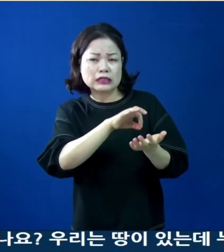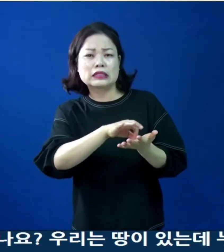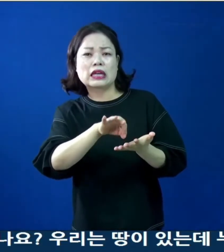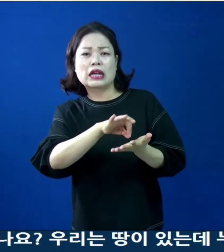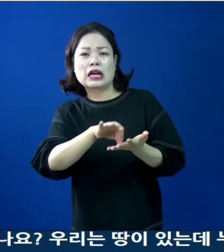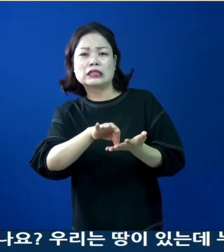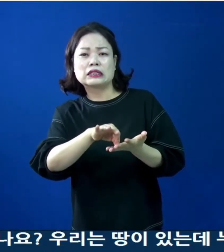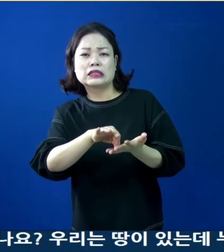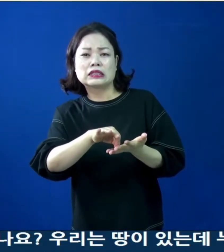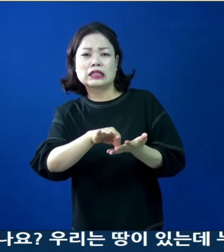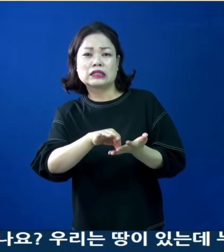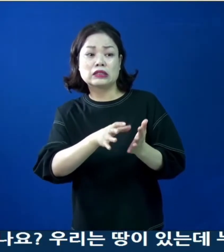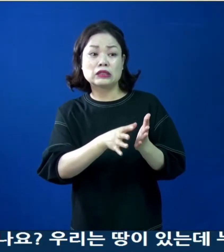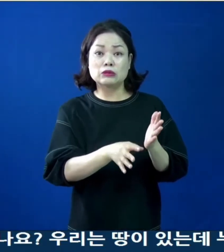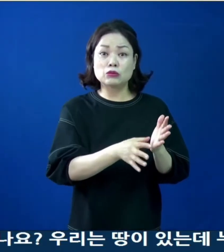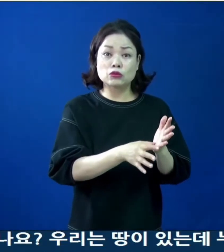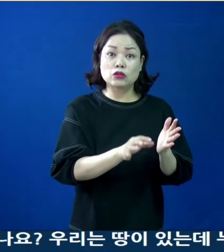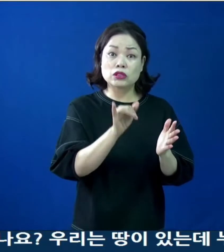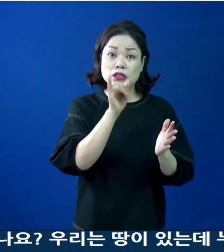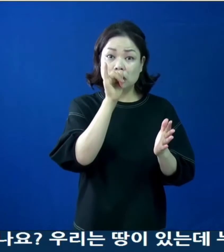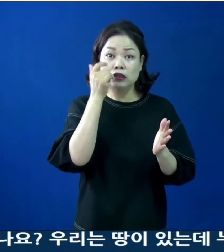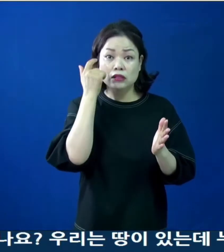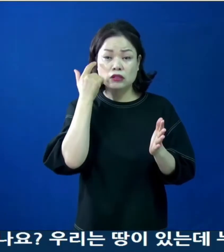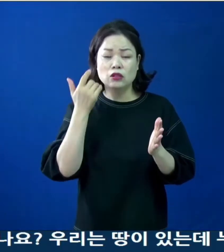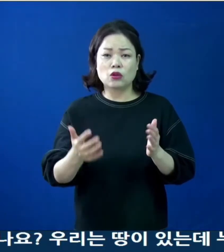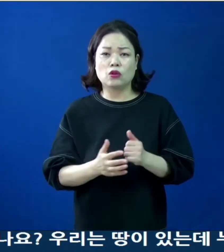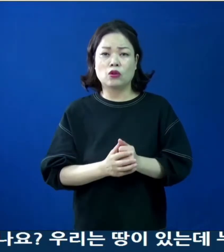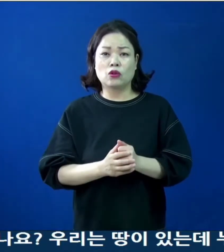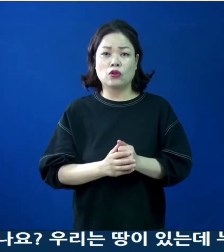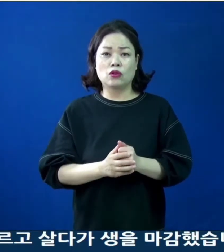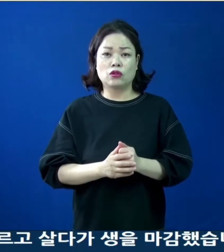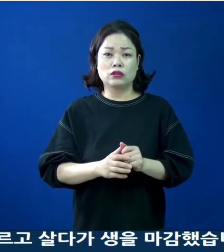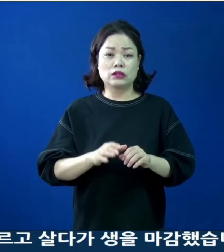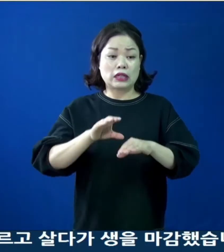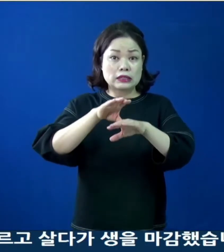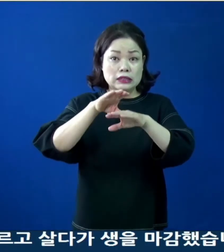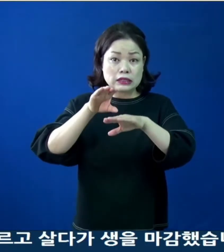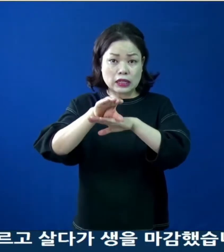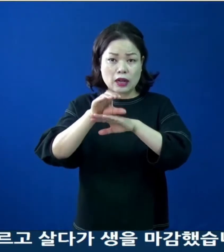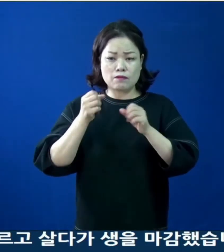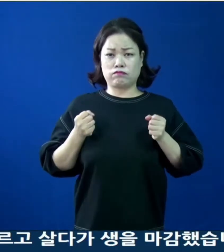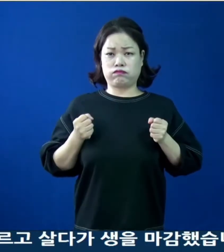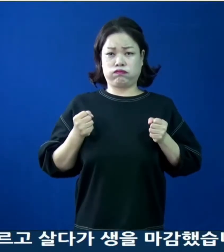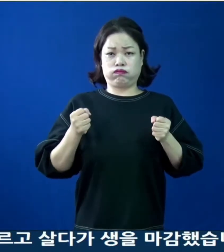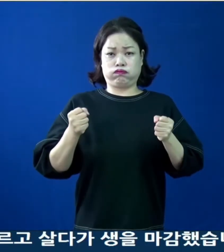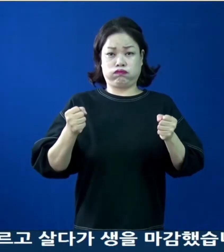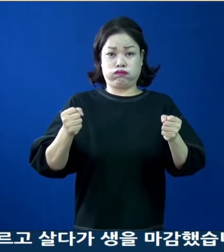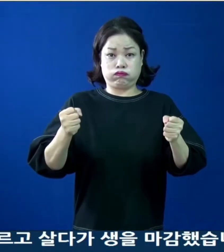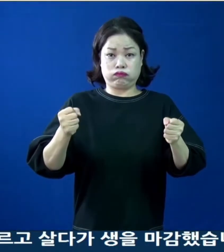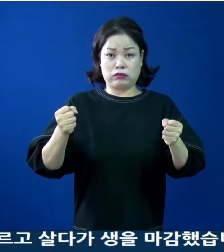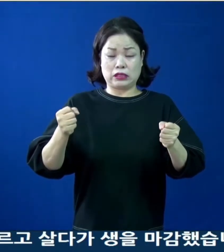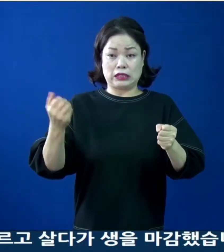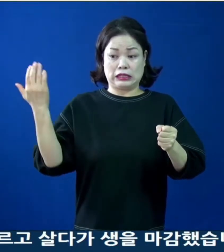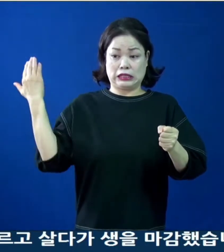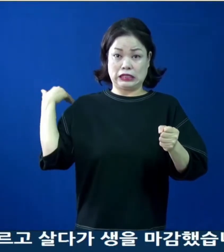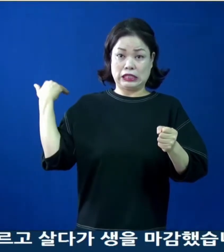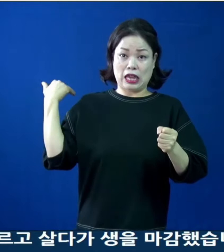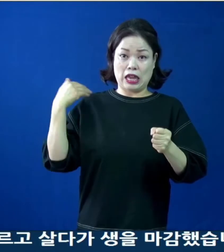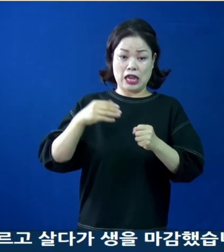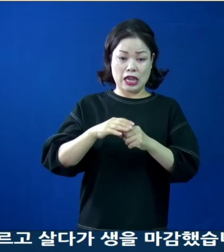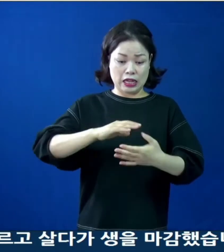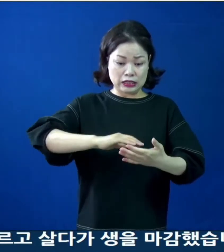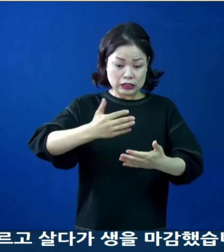사용하지 않은 물건이 있으신지요? 차를 타고 다니시는 분들, 트렁크 뒤에, 트렁크 바닥 밑에